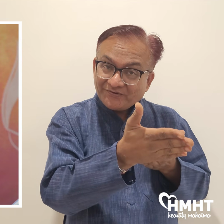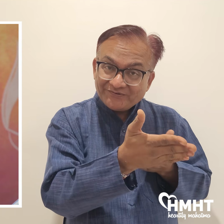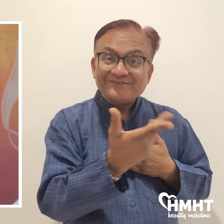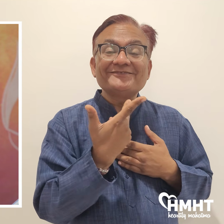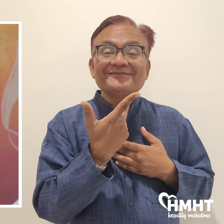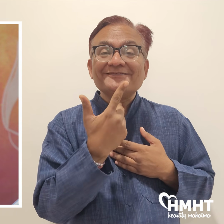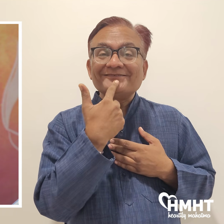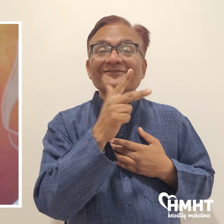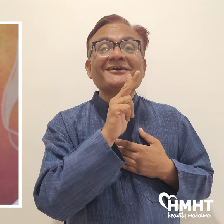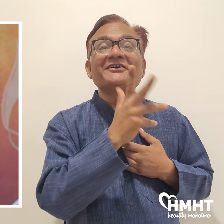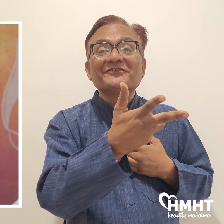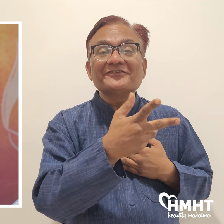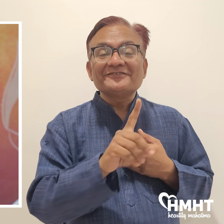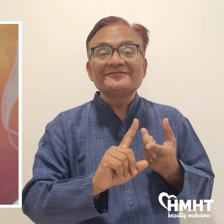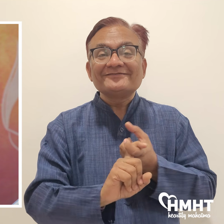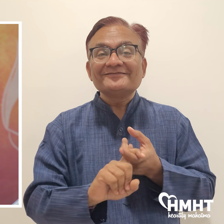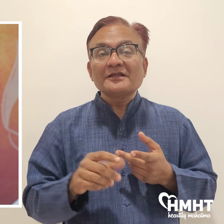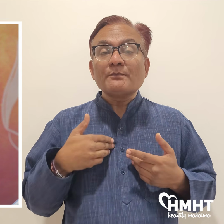નહીં,